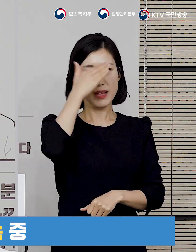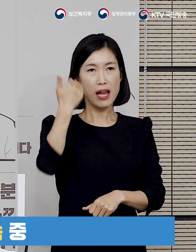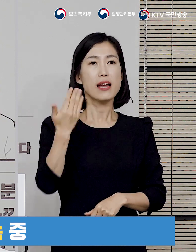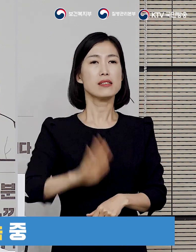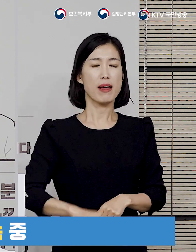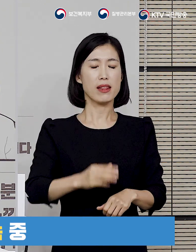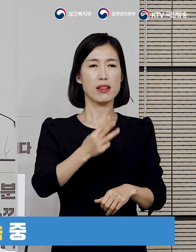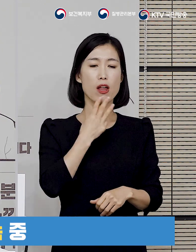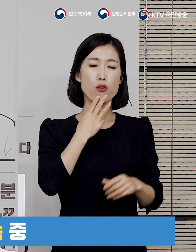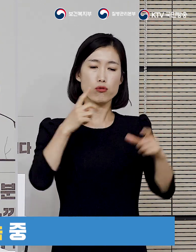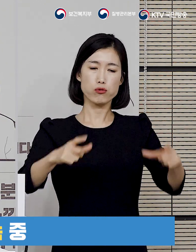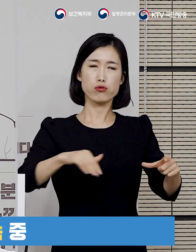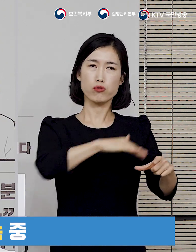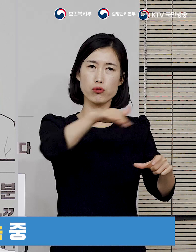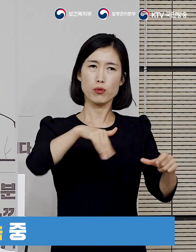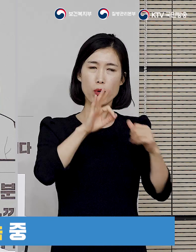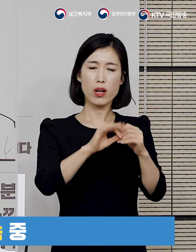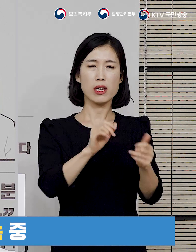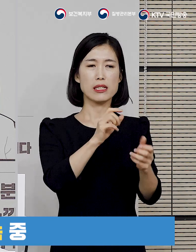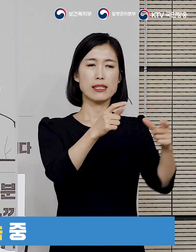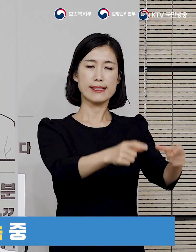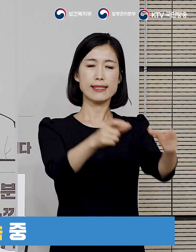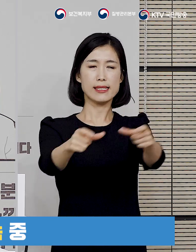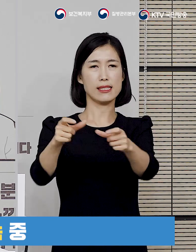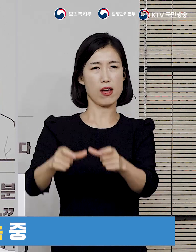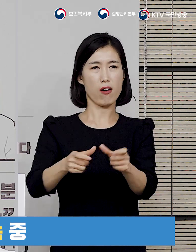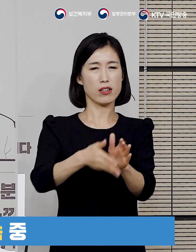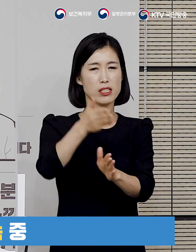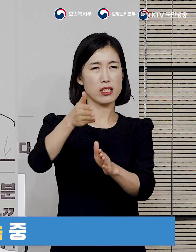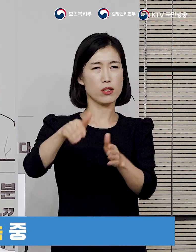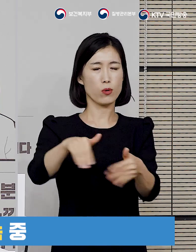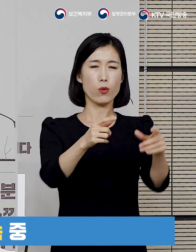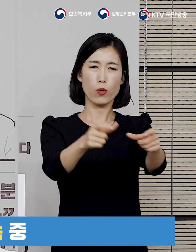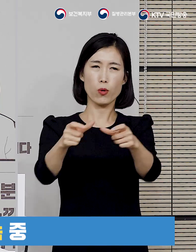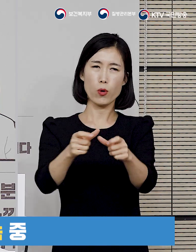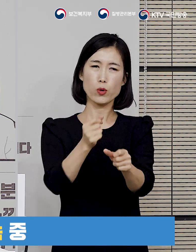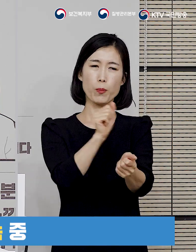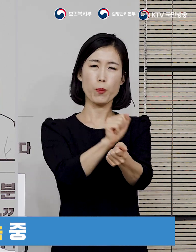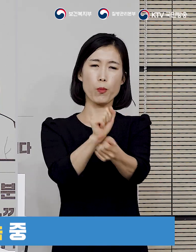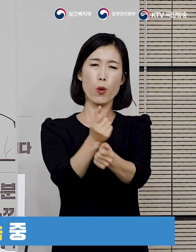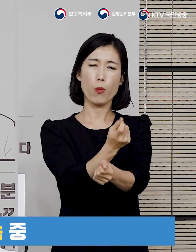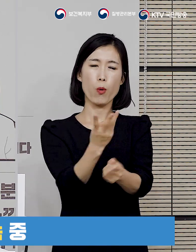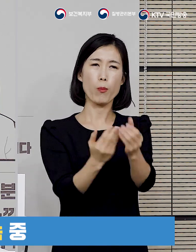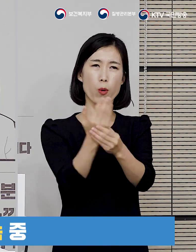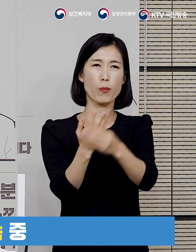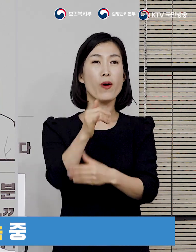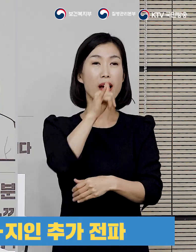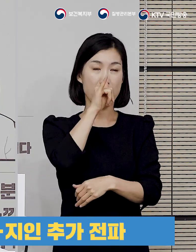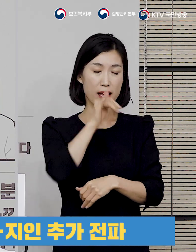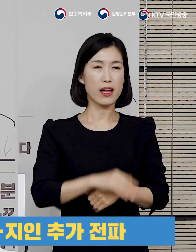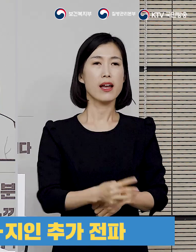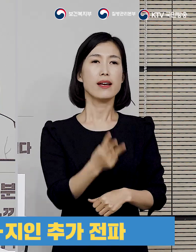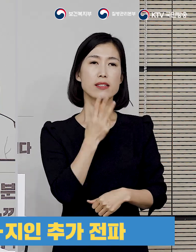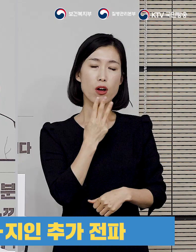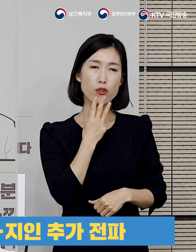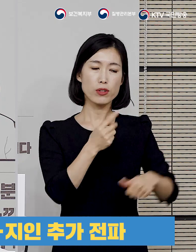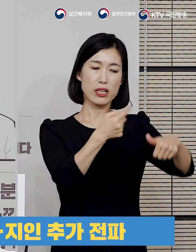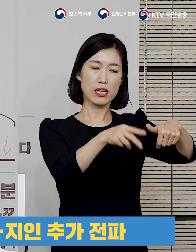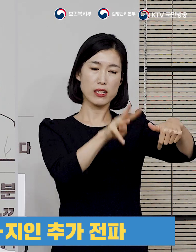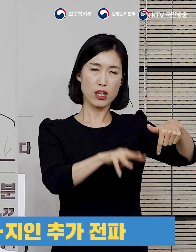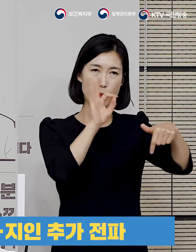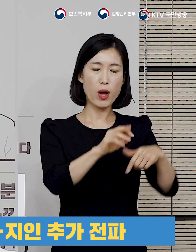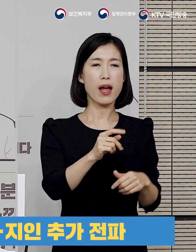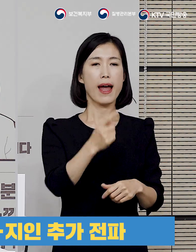있으나 수도권을 중심으로 지역사회 전파가 계속 나타나고 있습니다. 서울, 인천